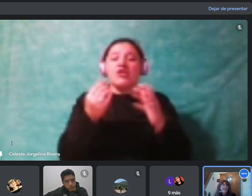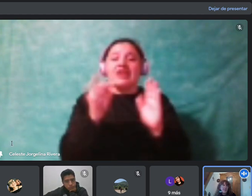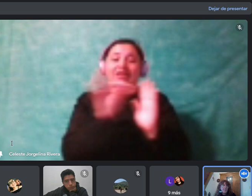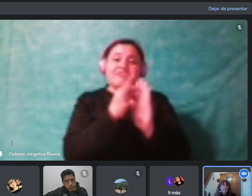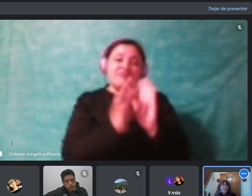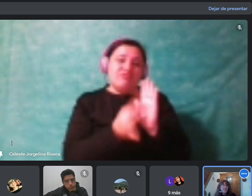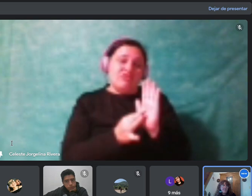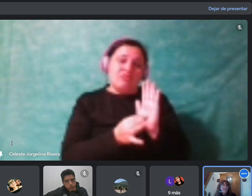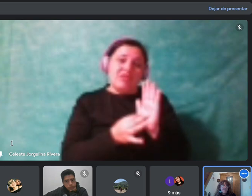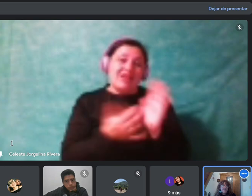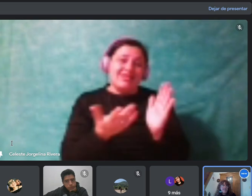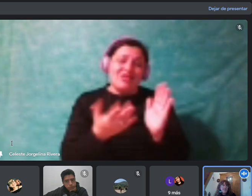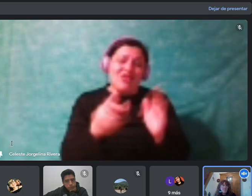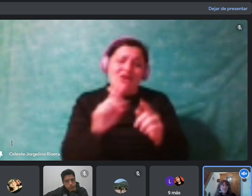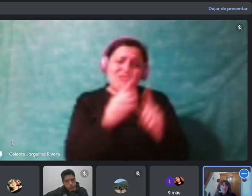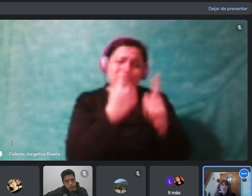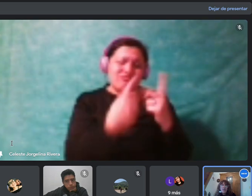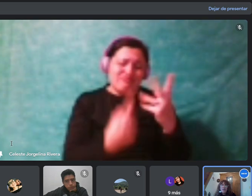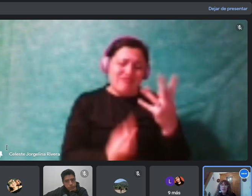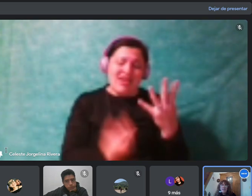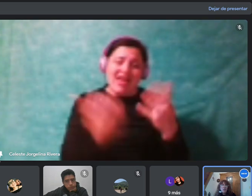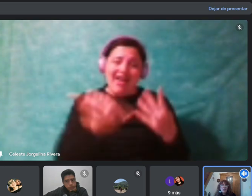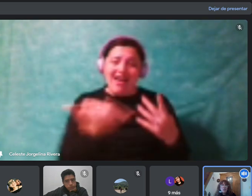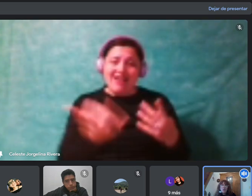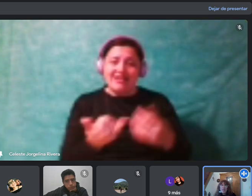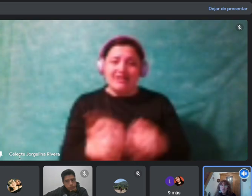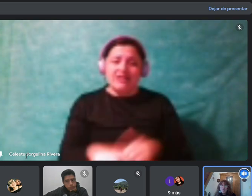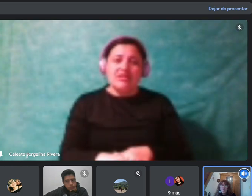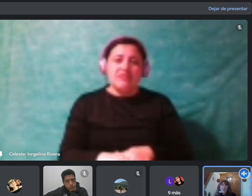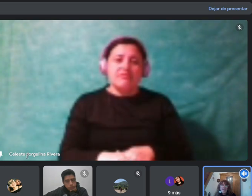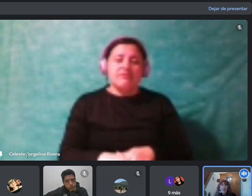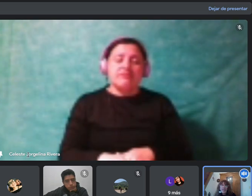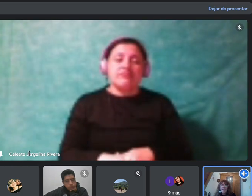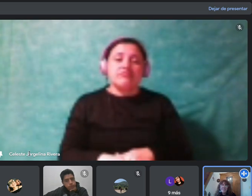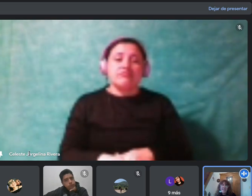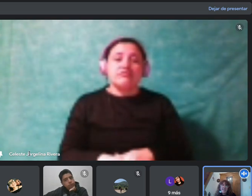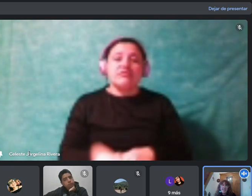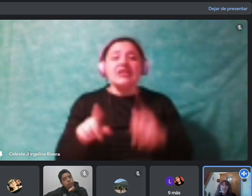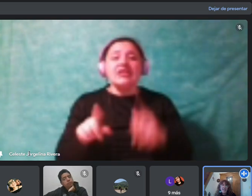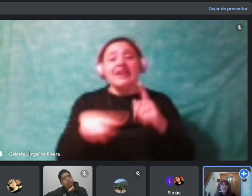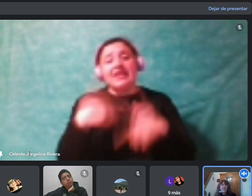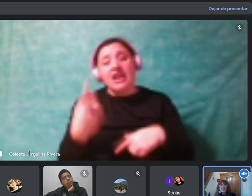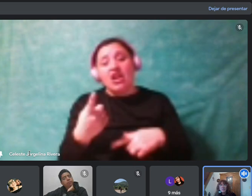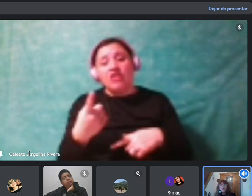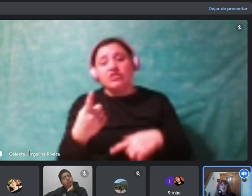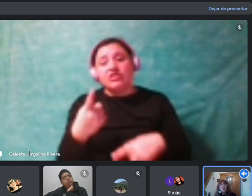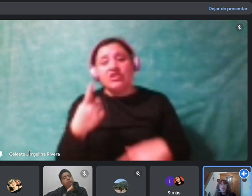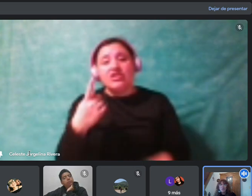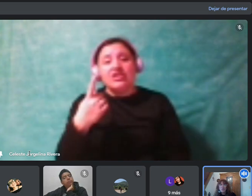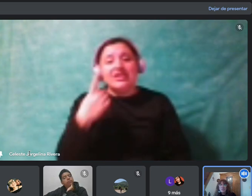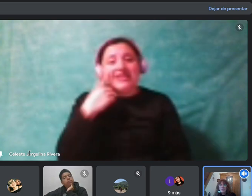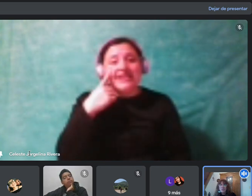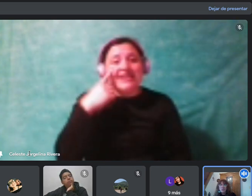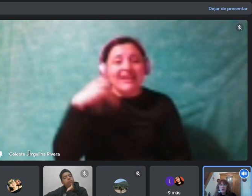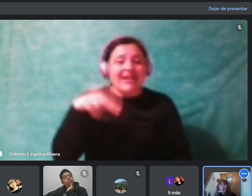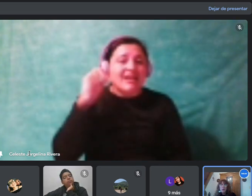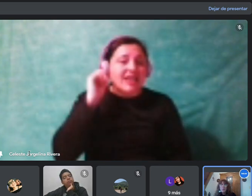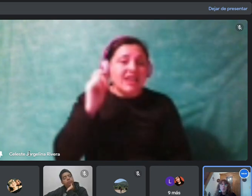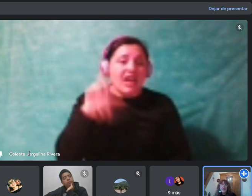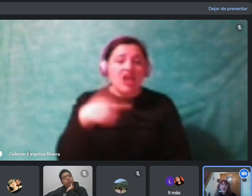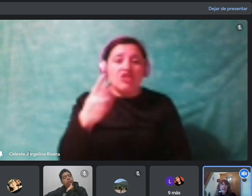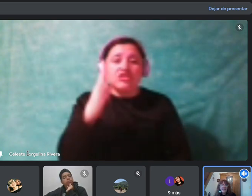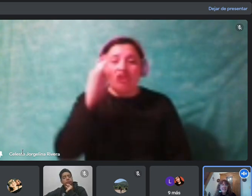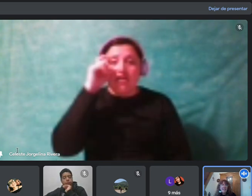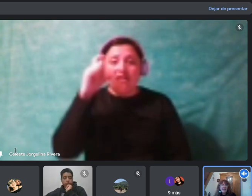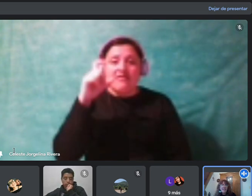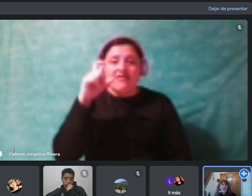I. ¿Sí? Uh-huh. Y el otro caso de ING es este. Este caso es otro caso distinto porque